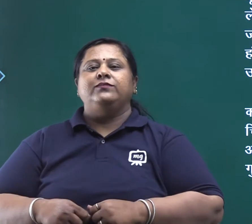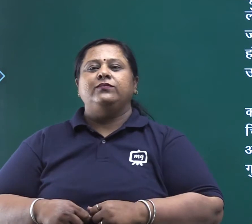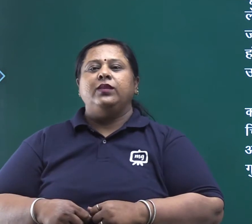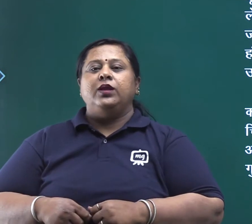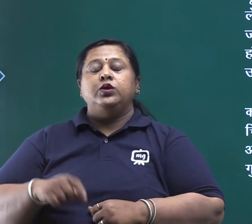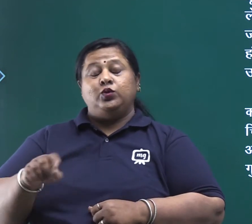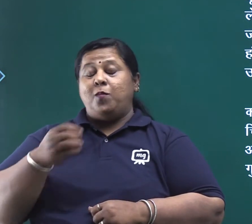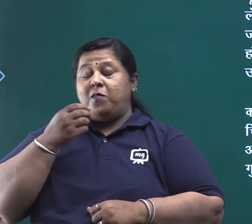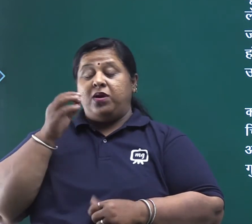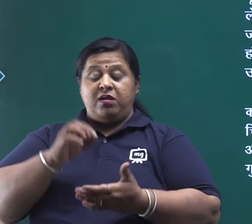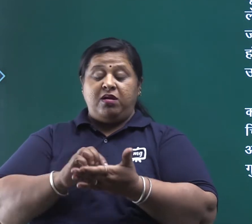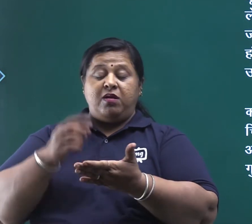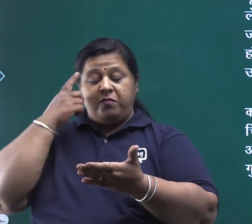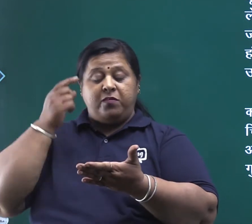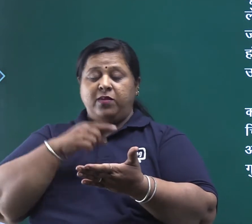जो पढ़ा लिखा